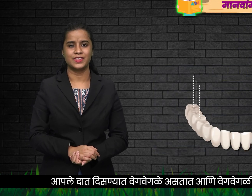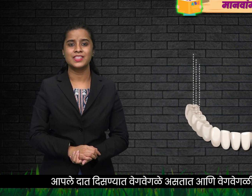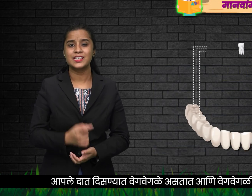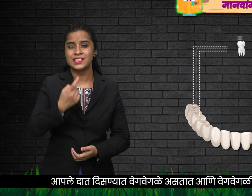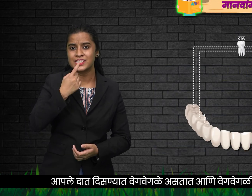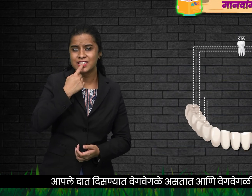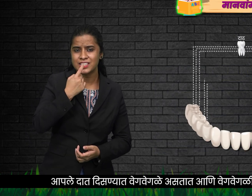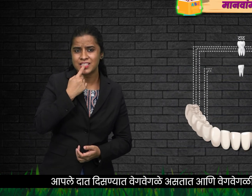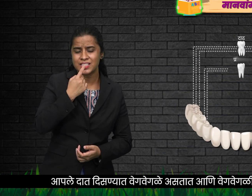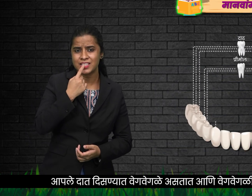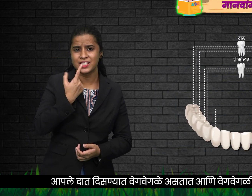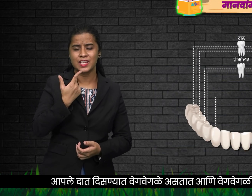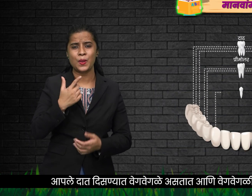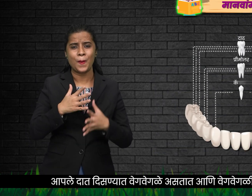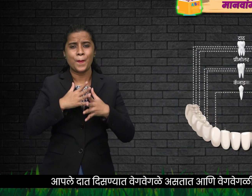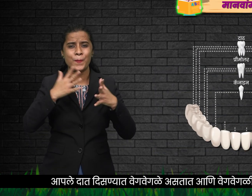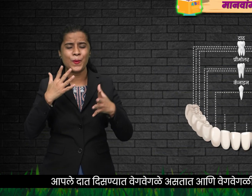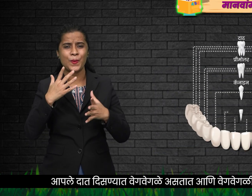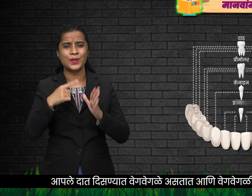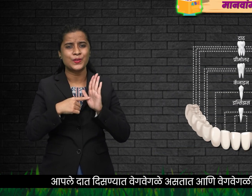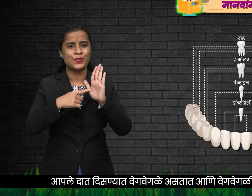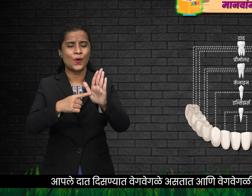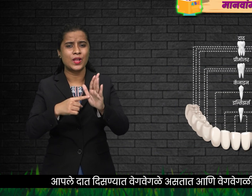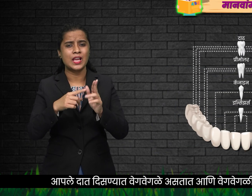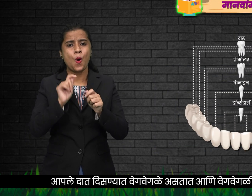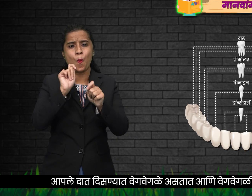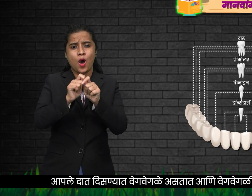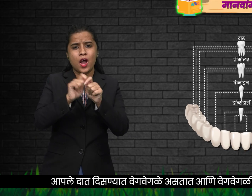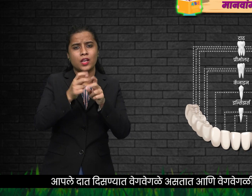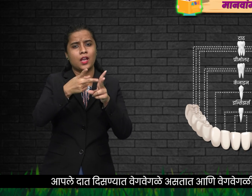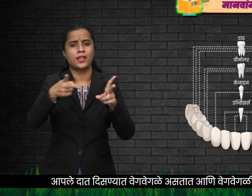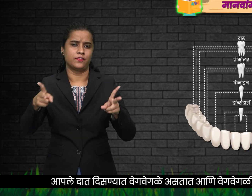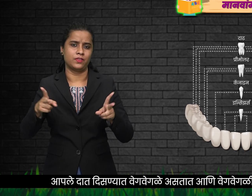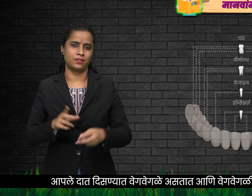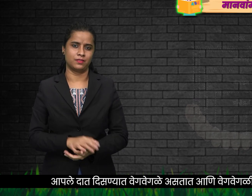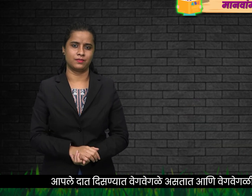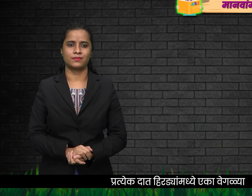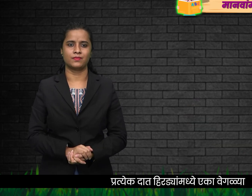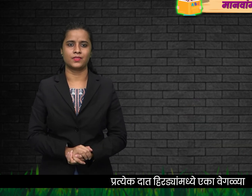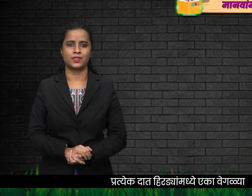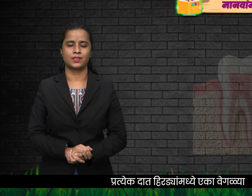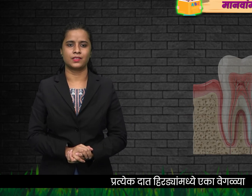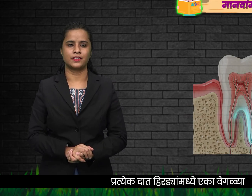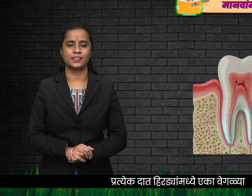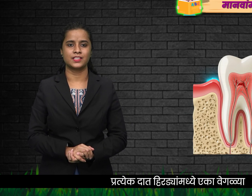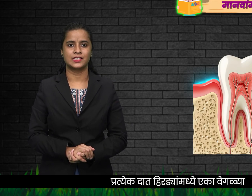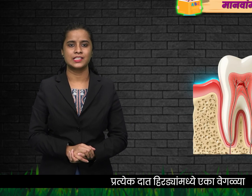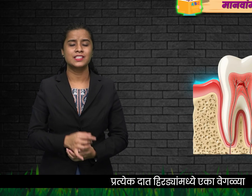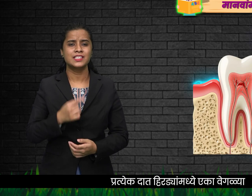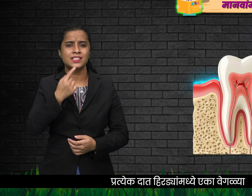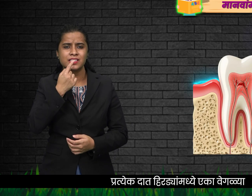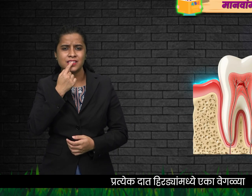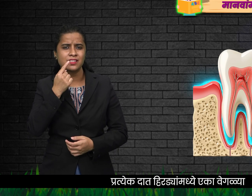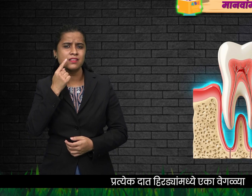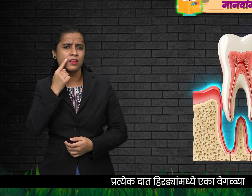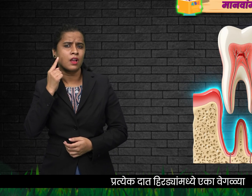आपले दात दिसणाऱ्यात वेगवेगळे असतात आणि वेगवेगळ्या कार्य करतात. प्रत्येक दात